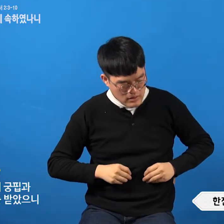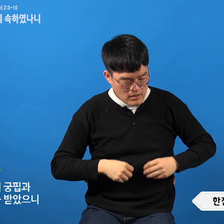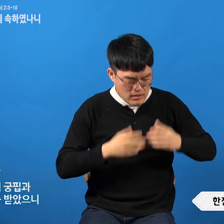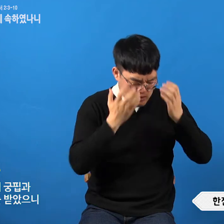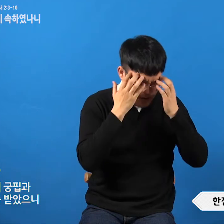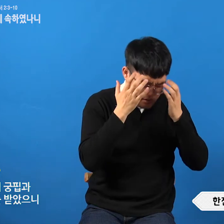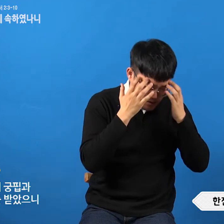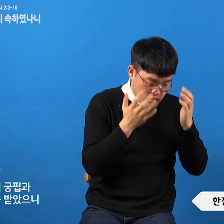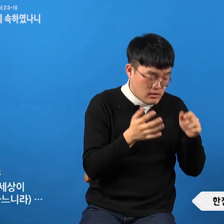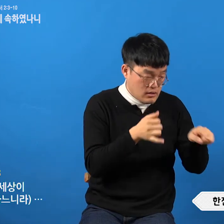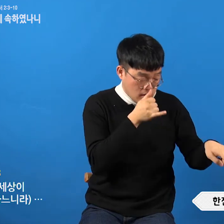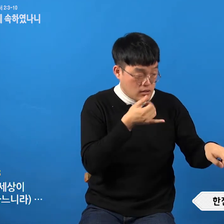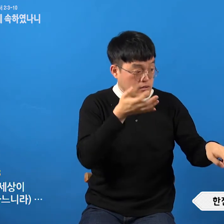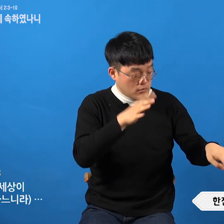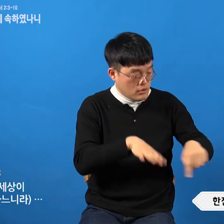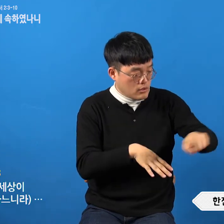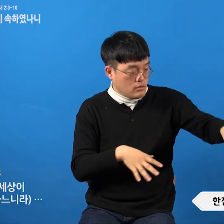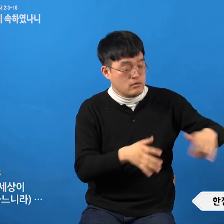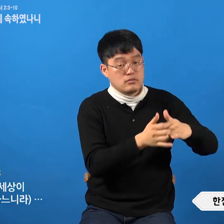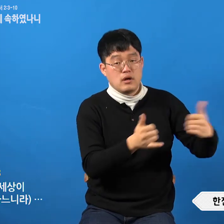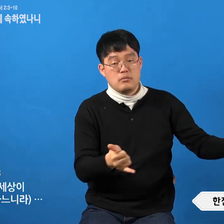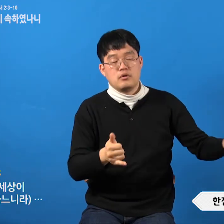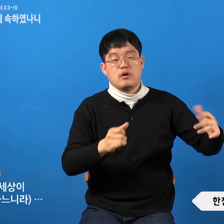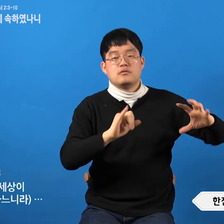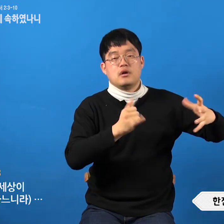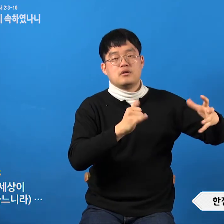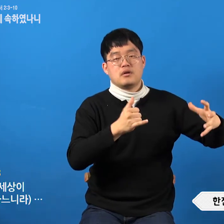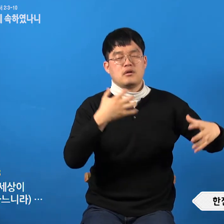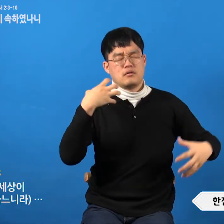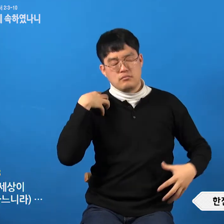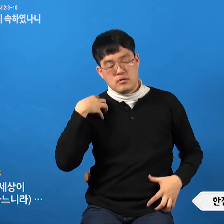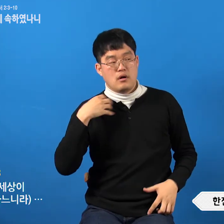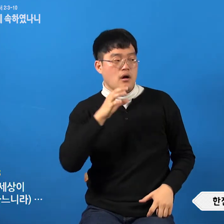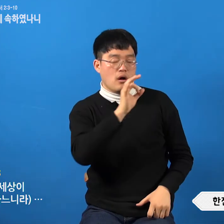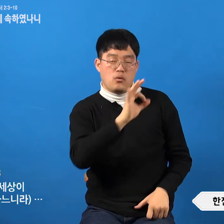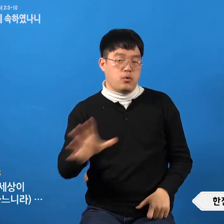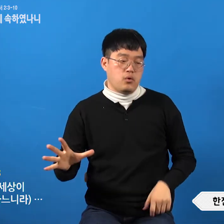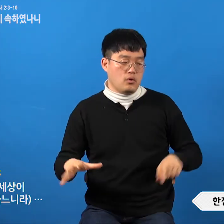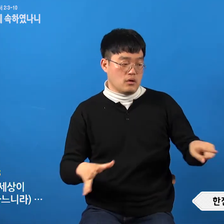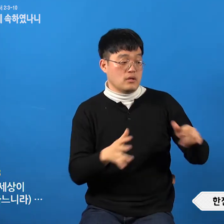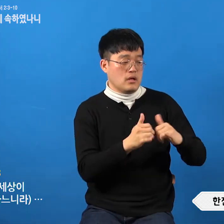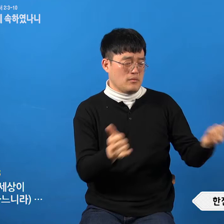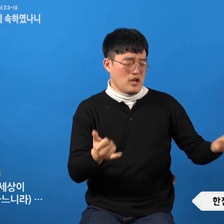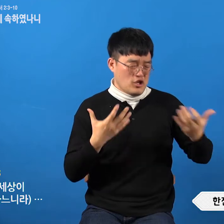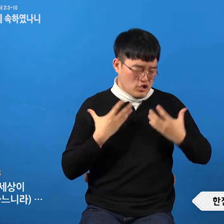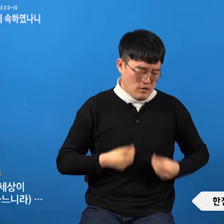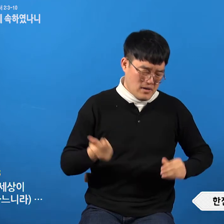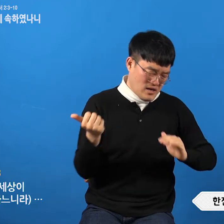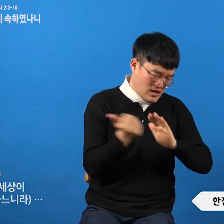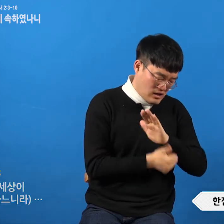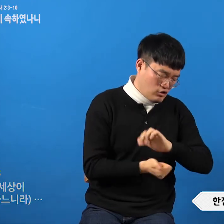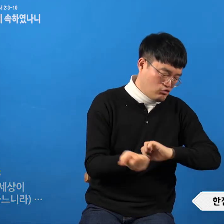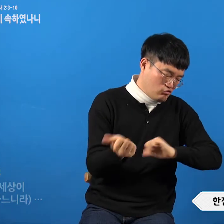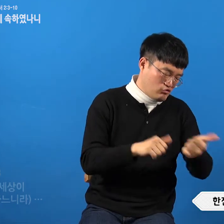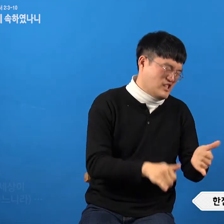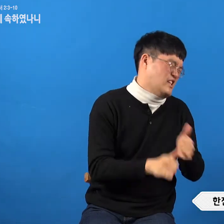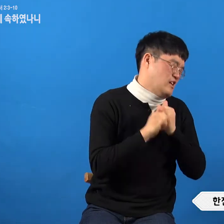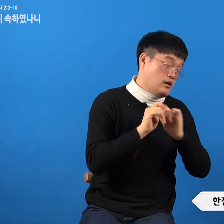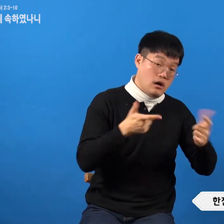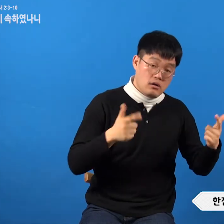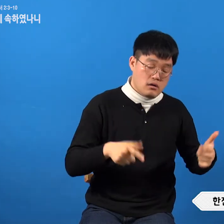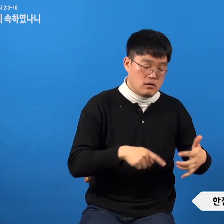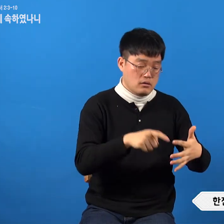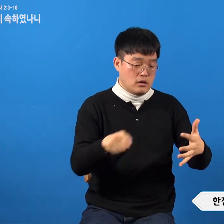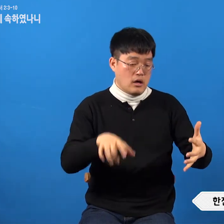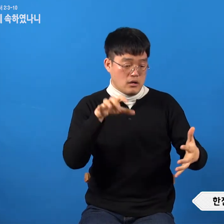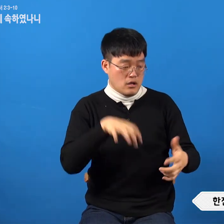이런 사람은 세상이 감당하지 못하느니라. 이런 사람은 절망해서 자살해서 죽느니라. 그거 아니고 그 다음 괄호